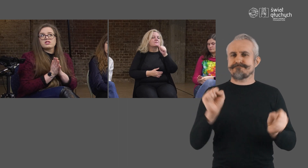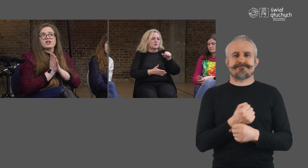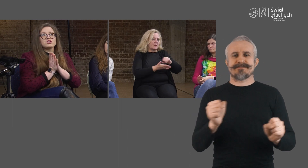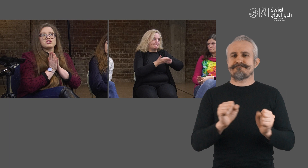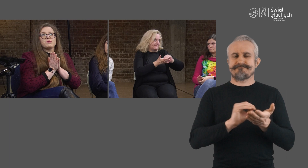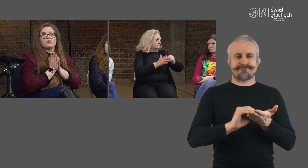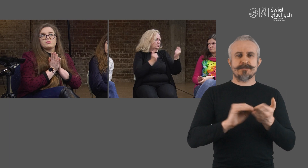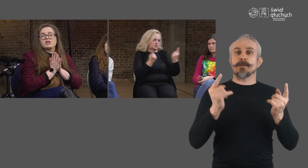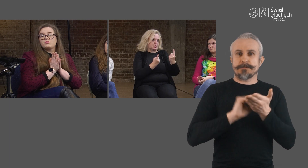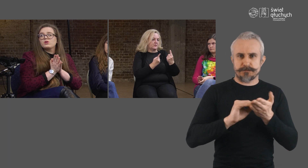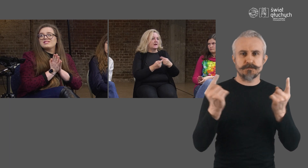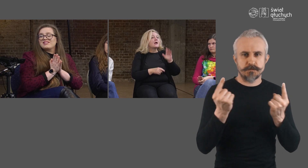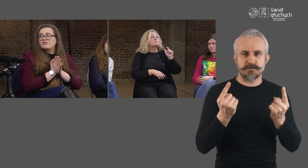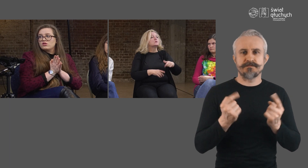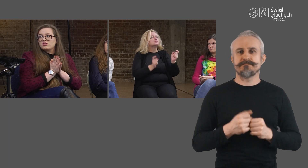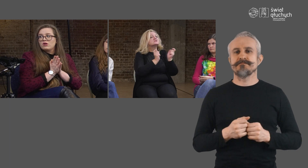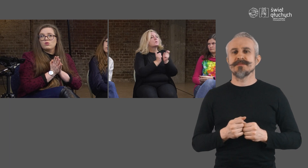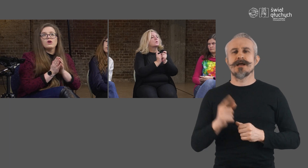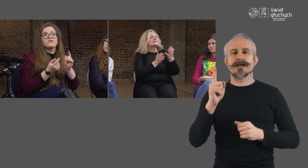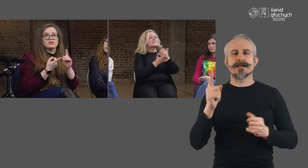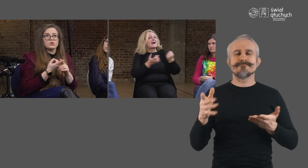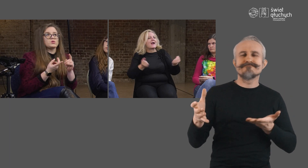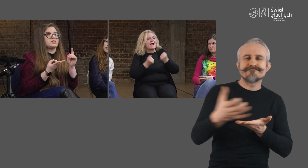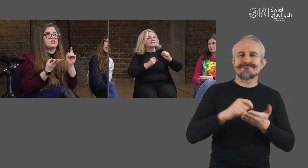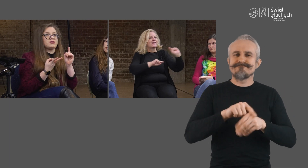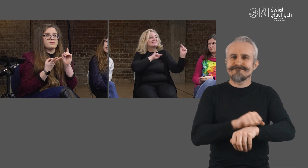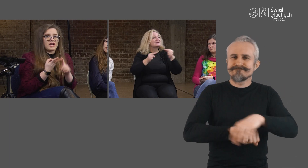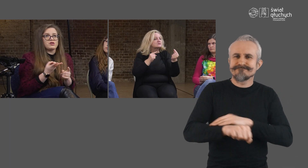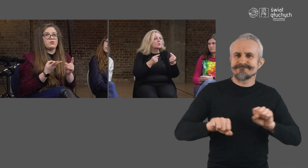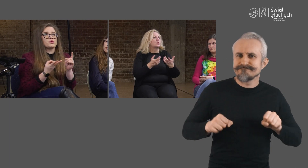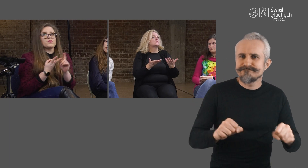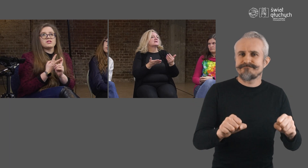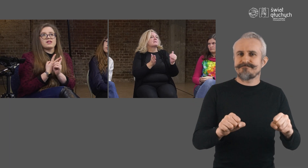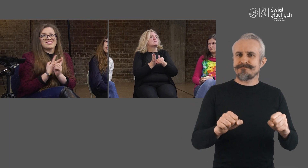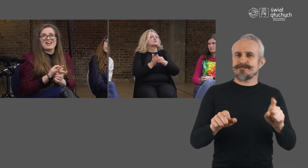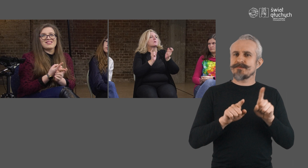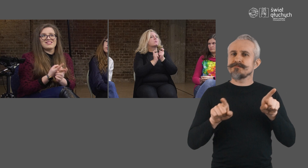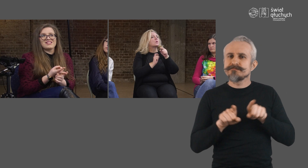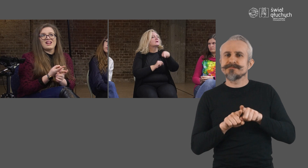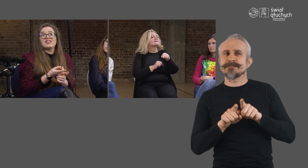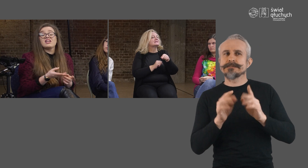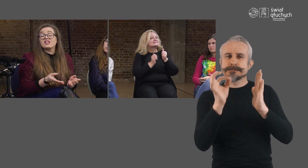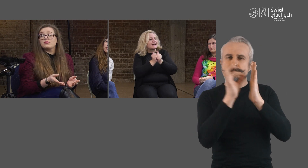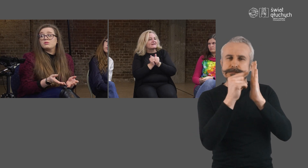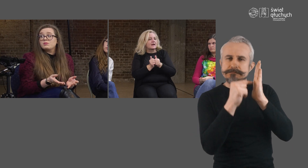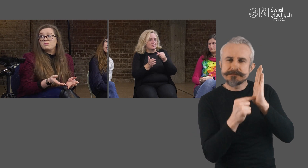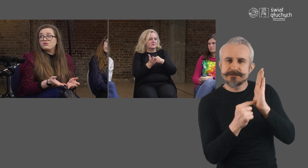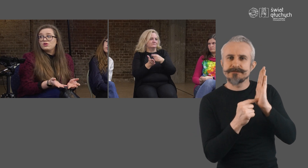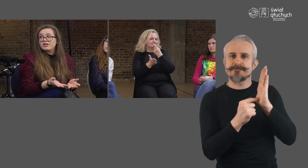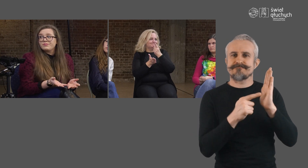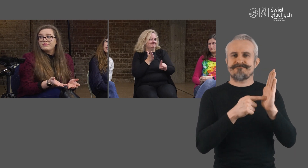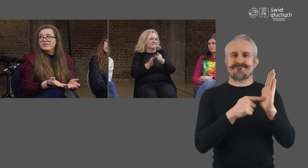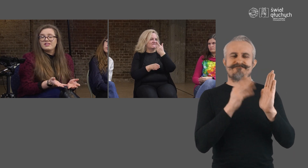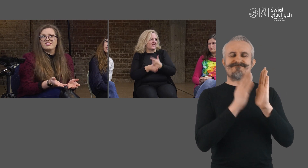tam było coś takiego, że trzeba było zbierać punkty za aktywność taką w dyskusji, zbieranie punktów za zadania i tak dalej. I ja na tym